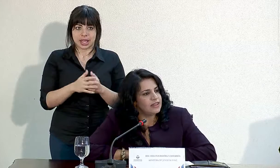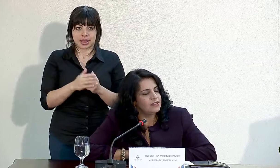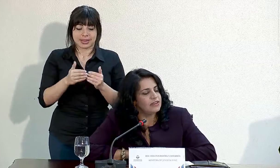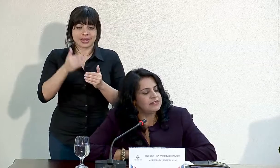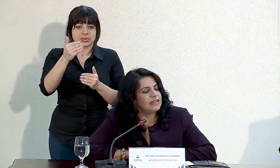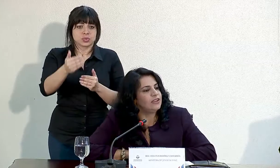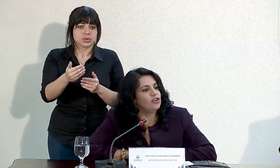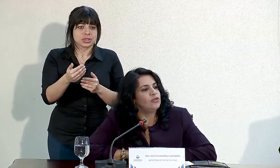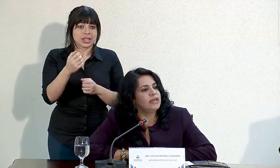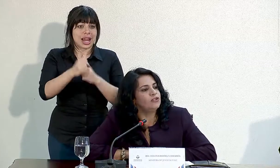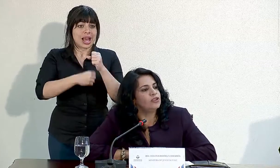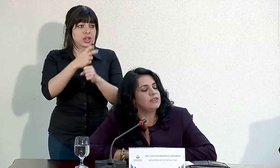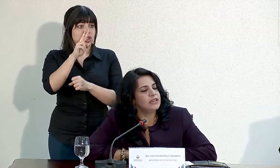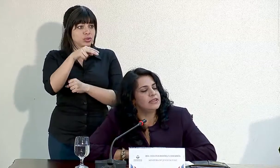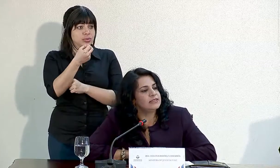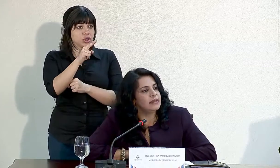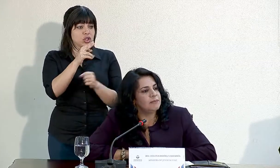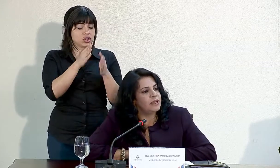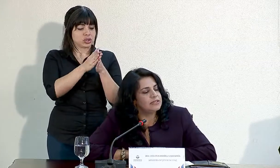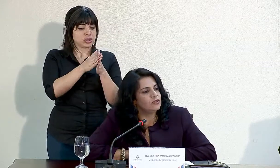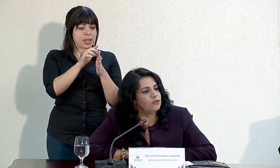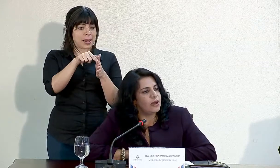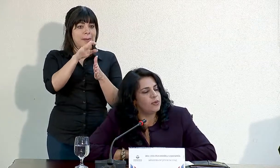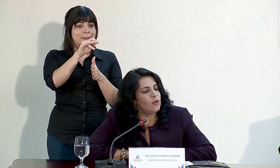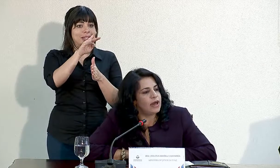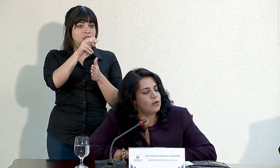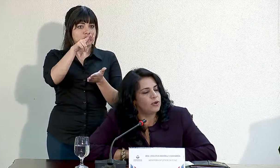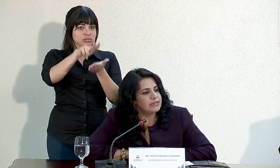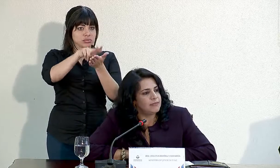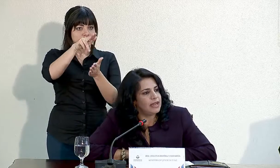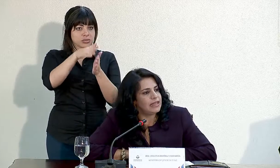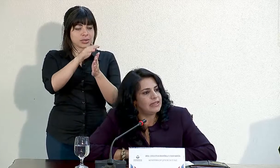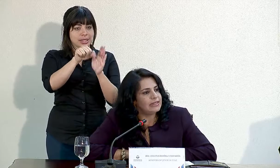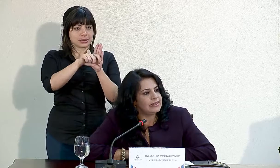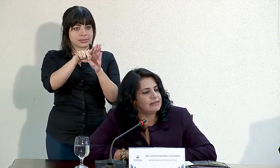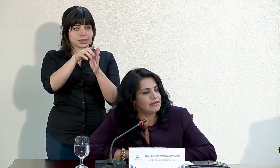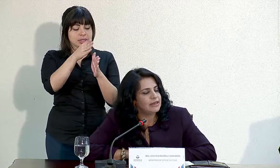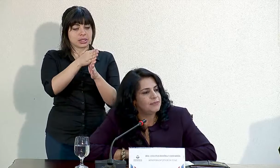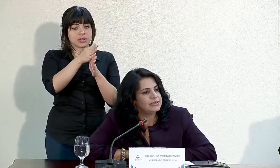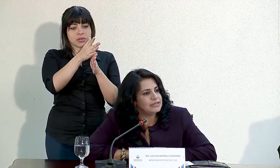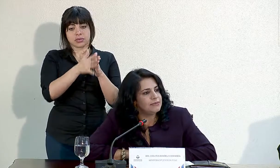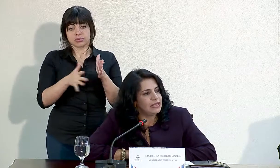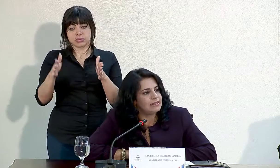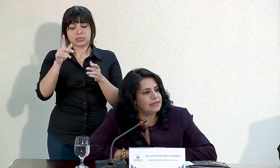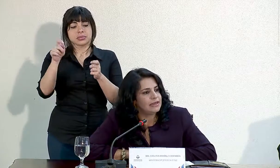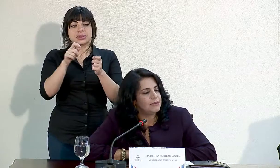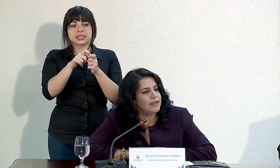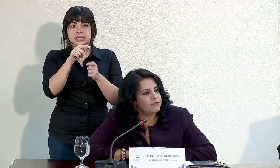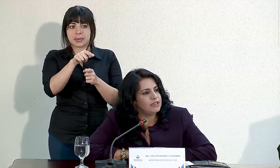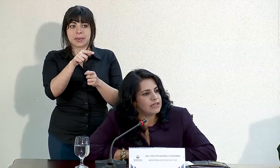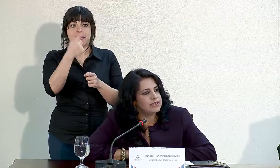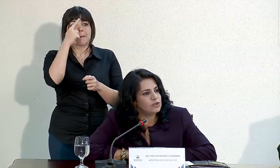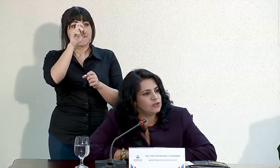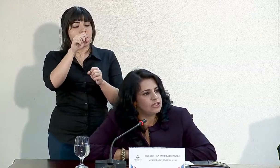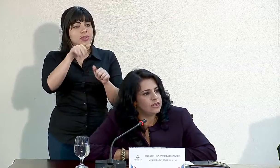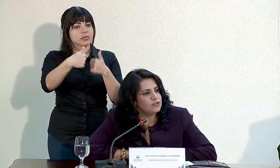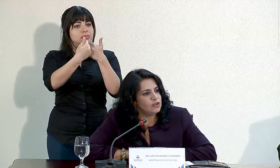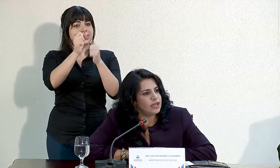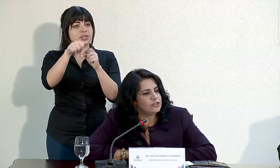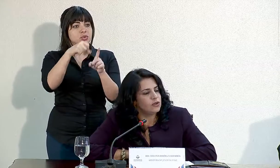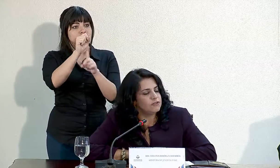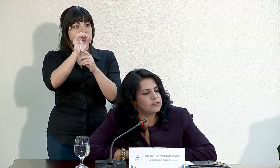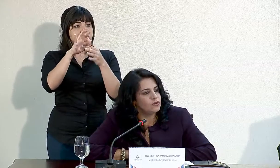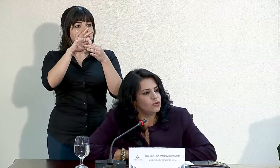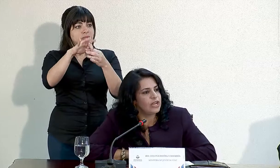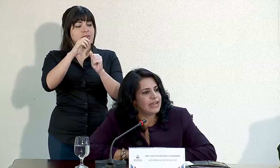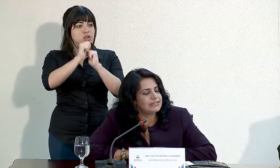después desde el año 2012 que este empréstito fue aprobado por la Asamblea Legislativa, precisamente para enfrentar situaciones